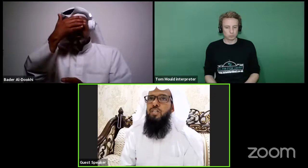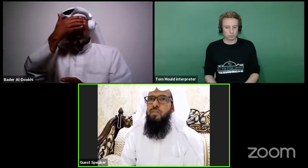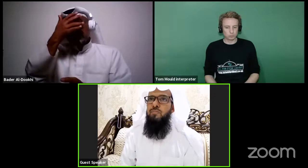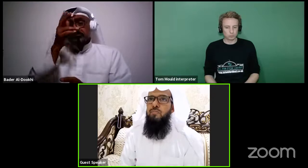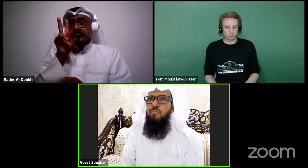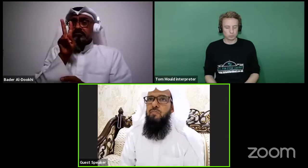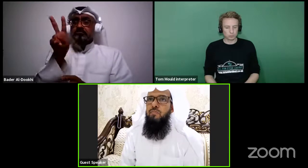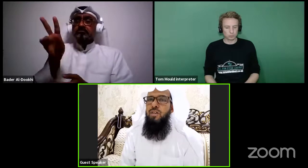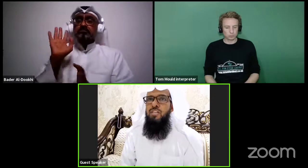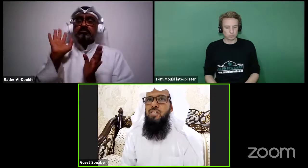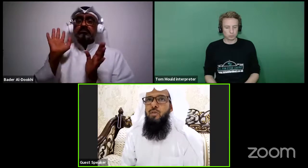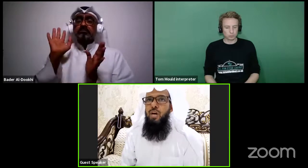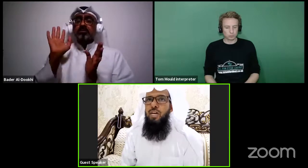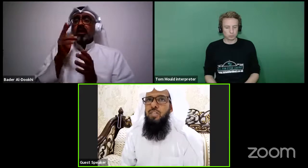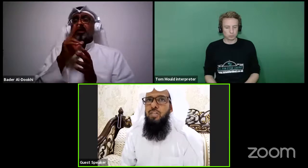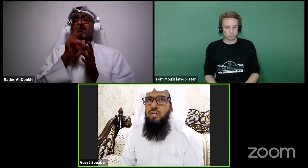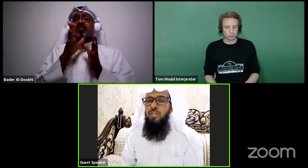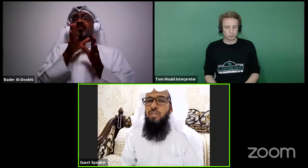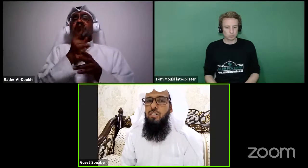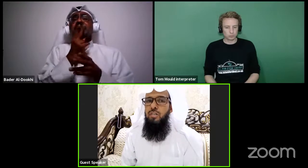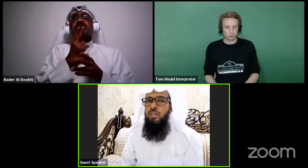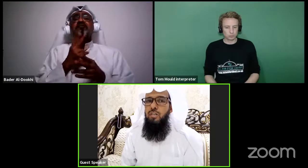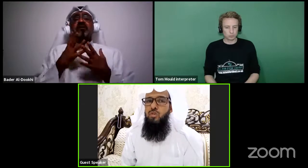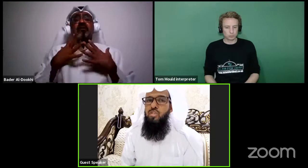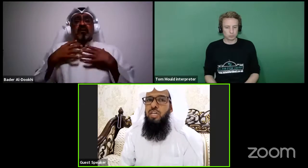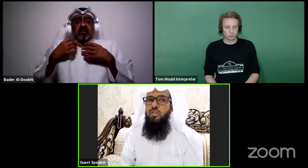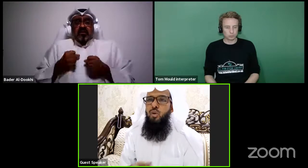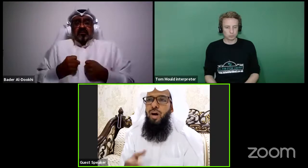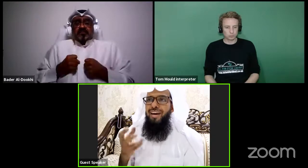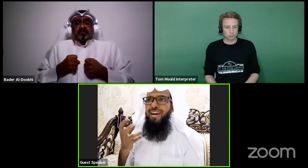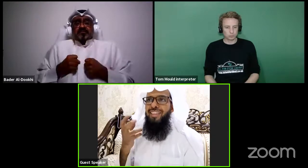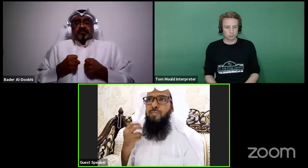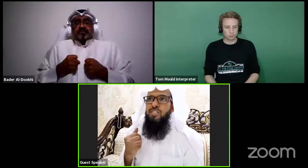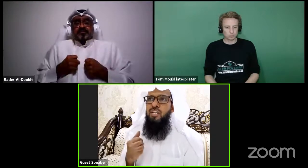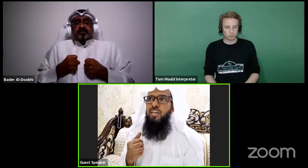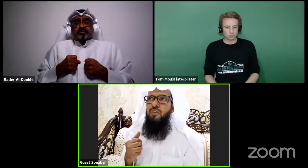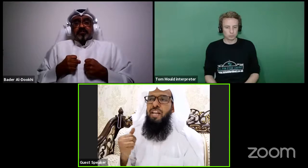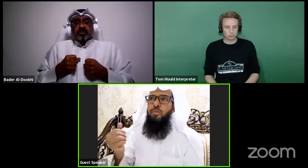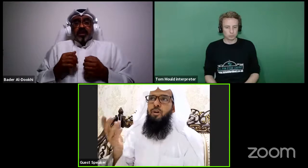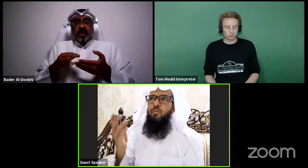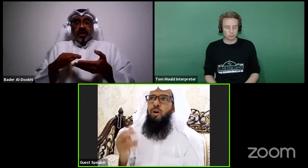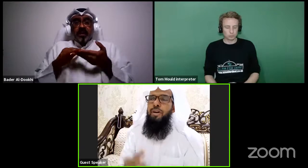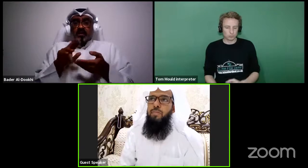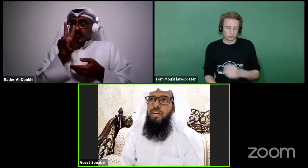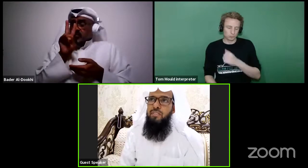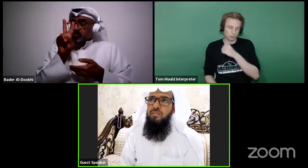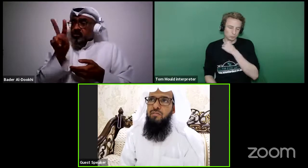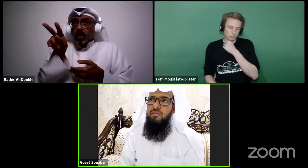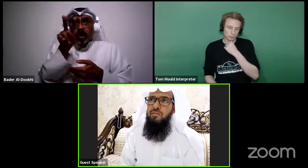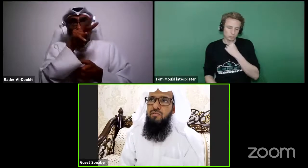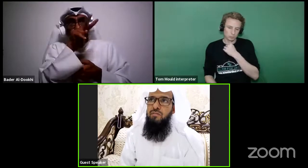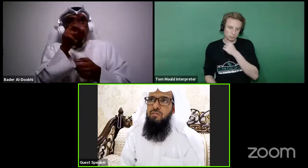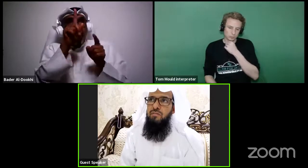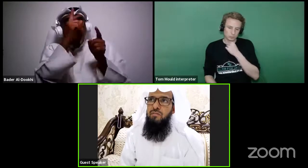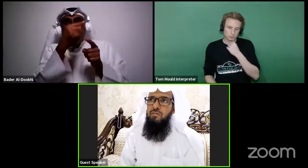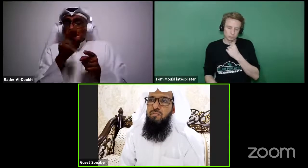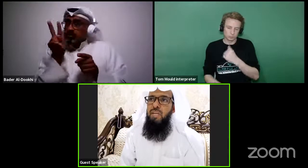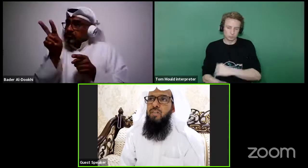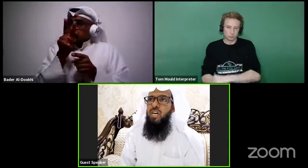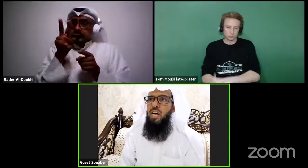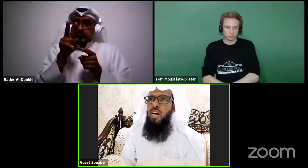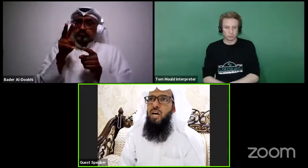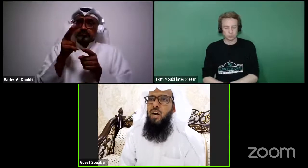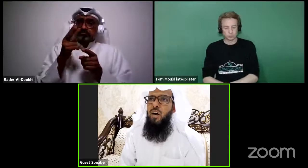وأحصن للفرج. يعني الزواج يساعده على غض بصره فلا ينظر للمحرمات